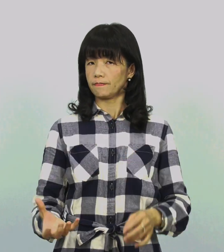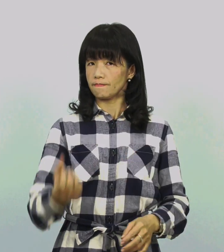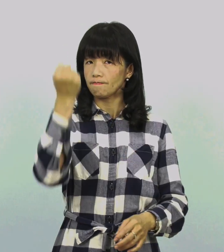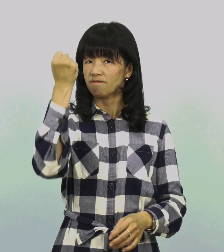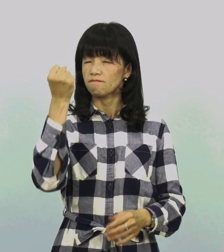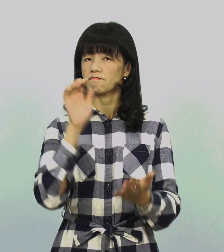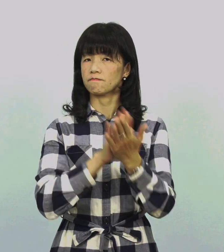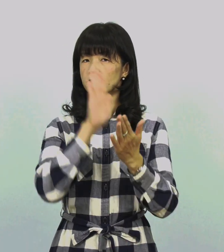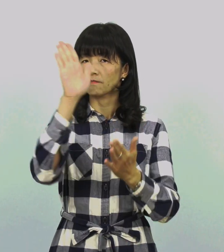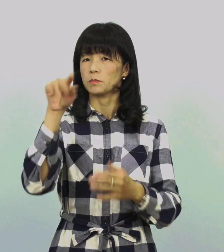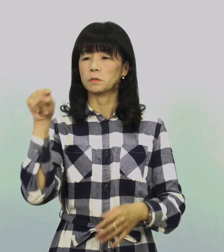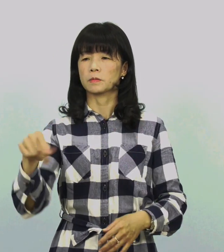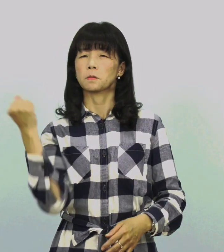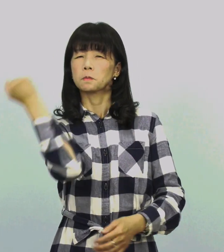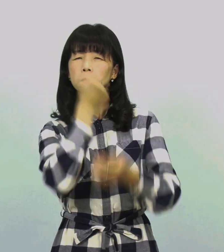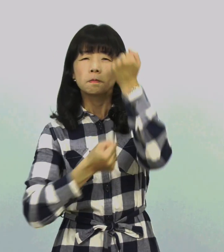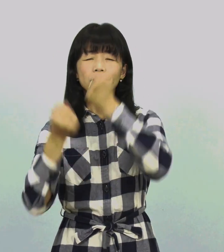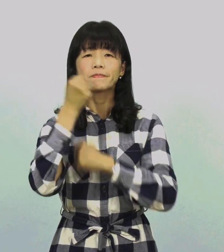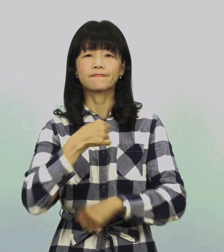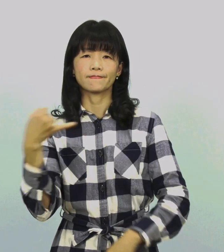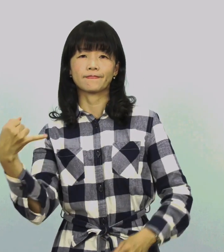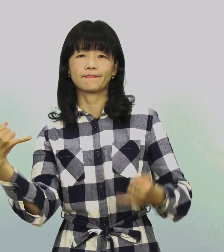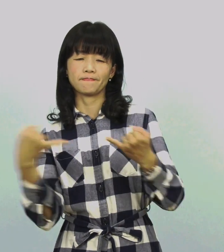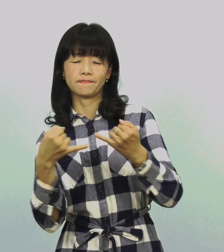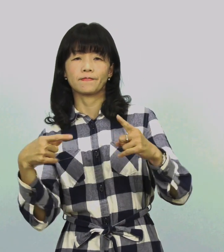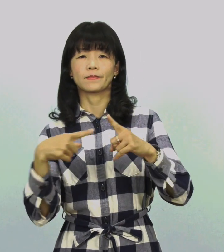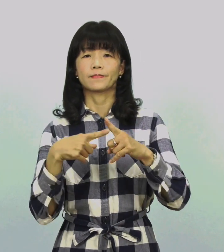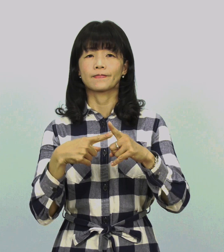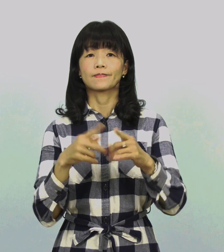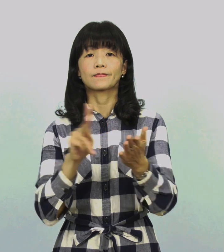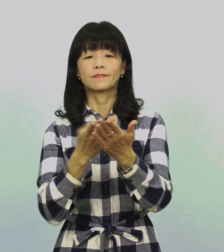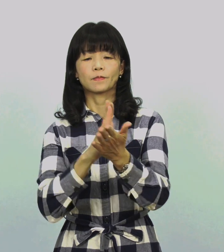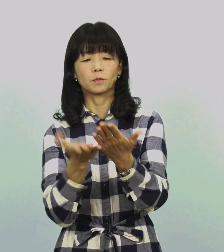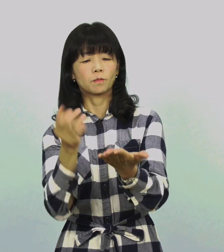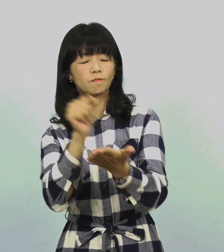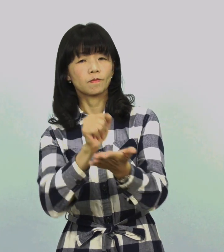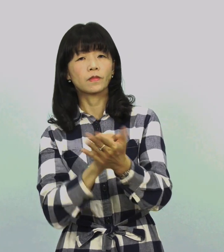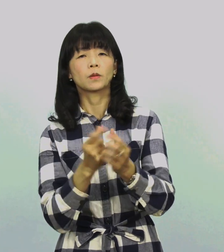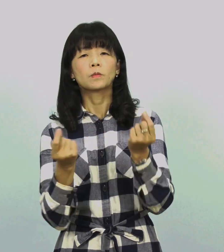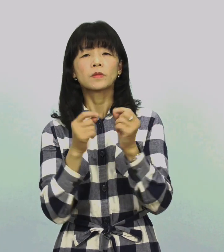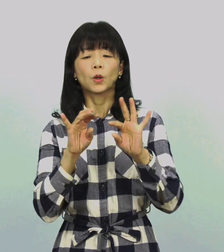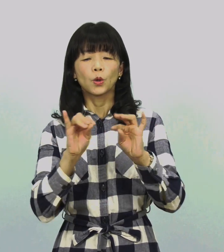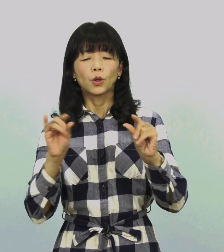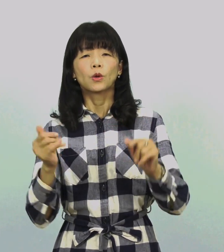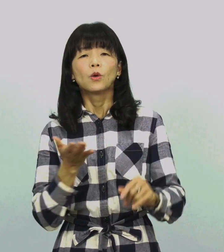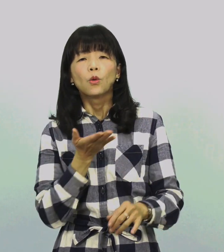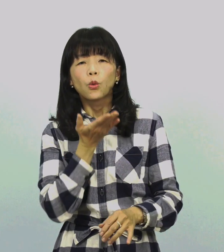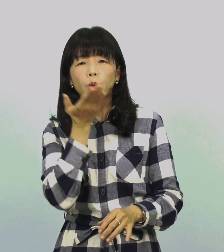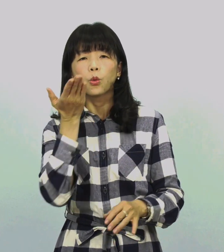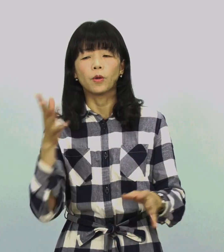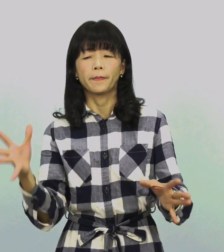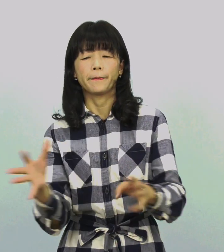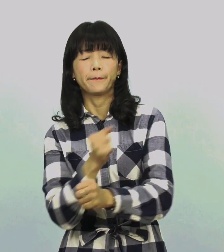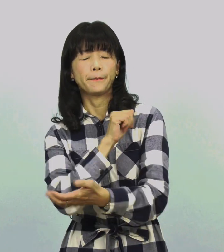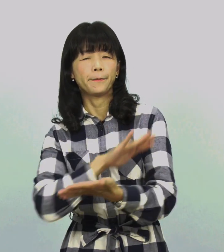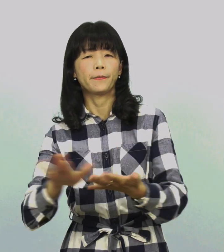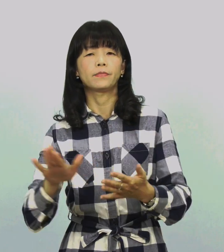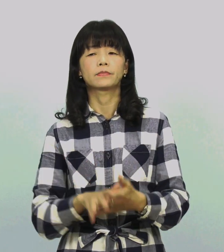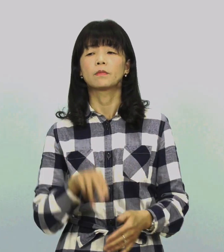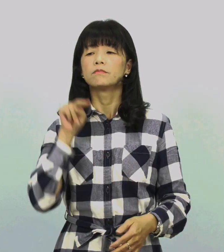那一些残暴的敌人，经文记载如同细微的灰尘。这里可以看见我